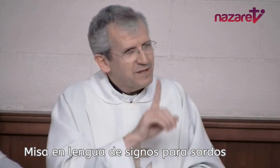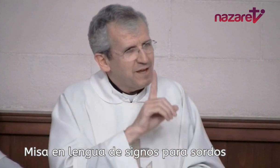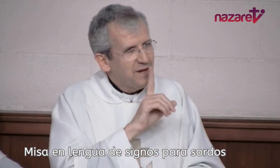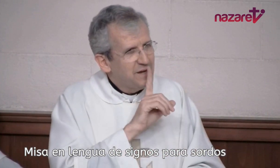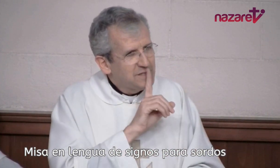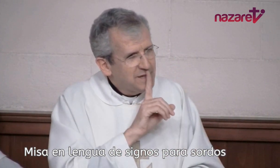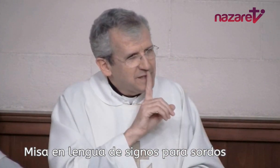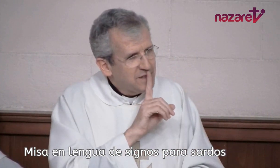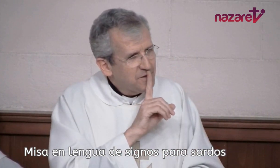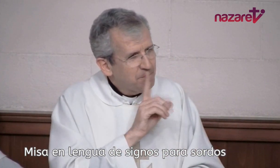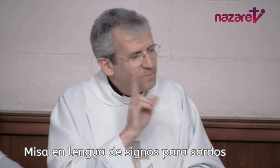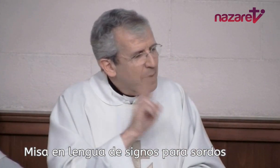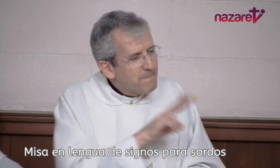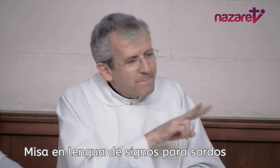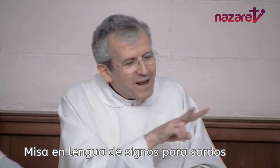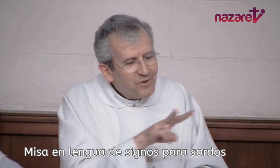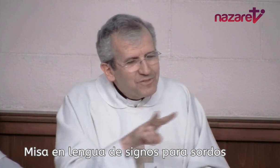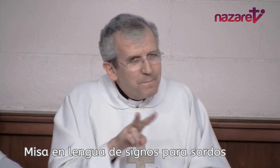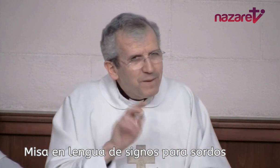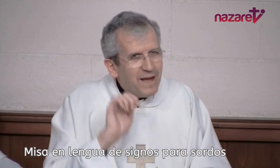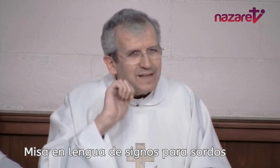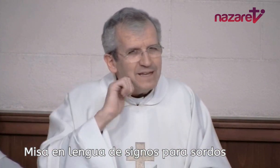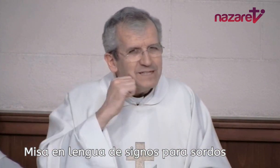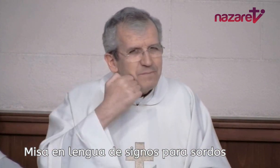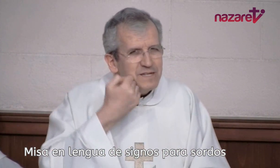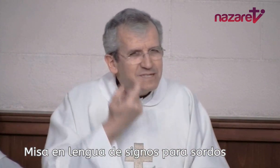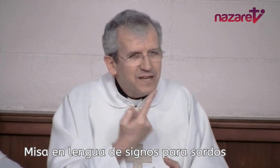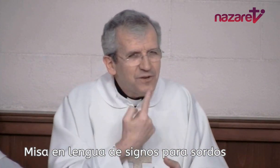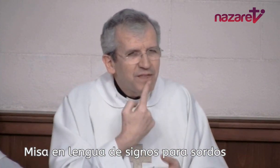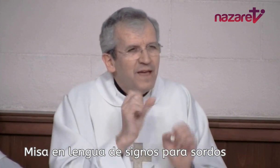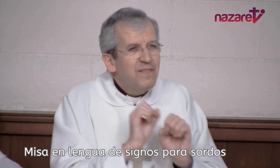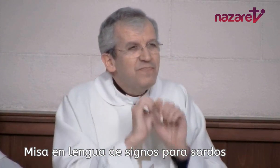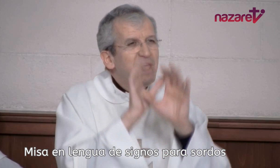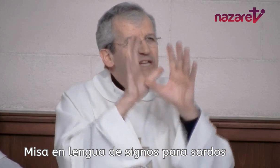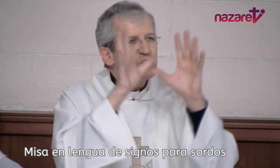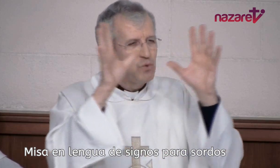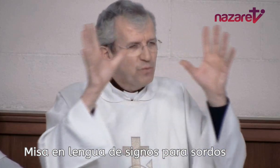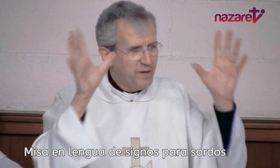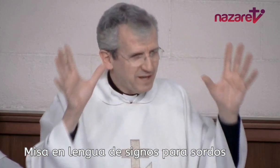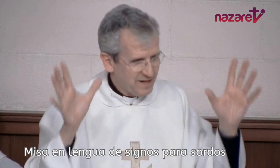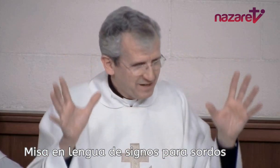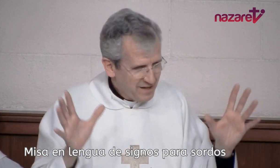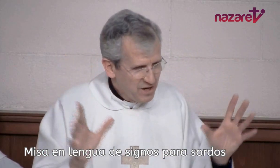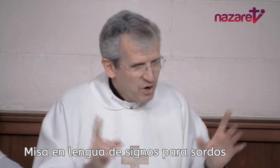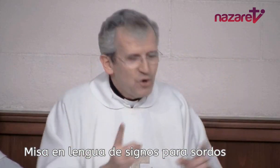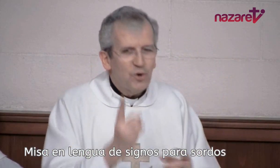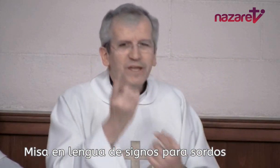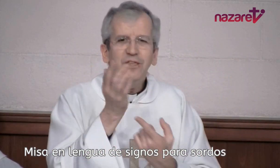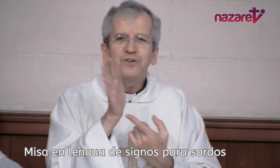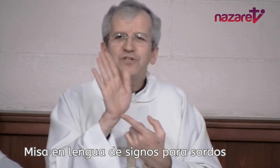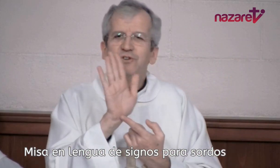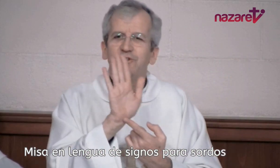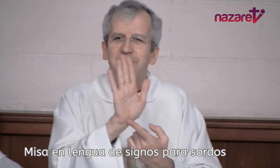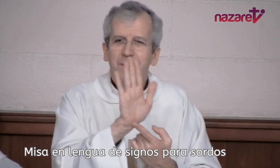en el silencio para contemplar ese misterio de descubrir lo que Dios nos ha